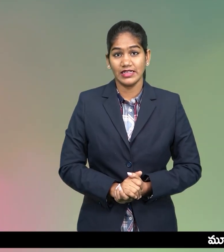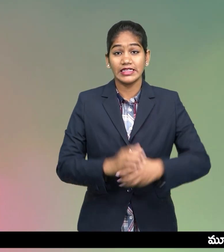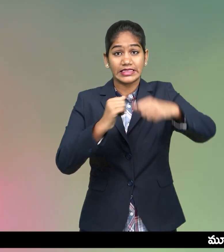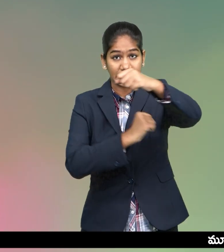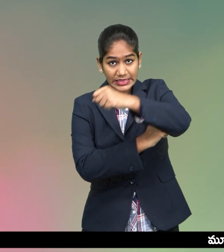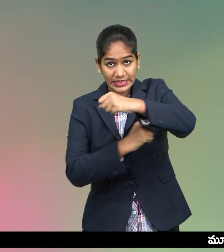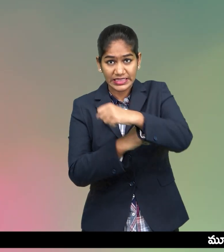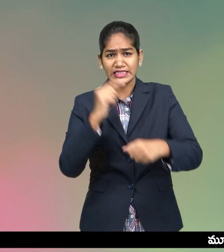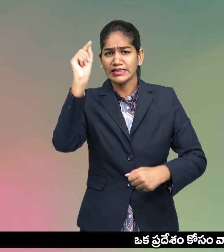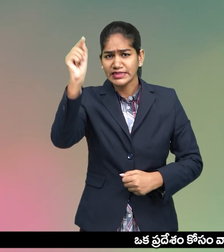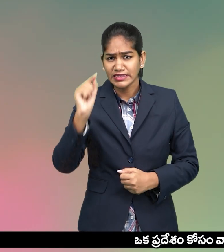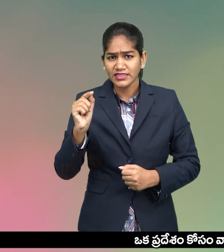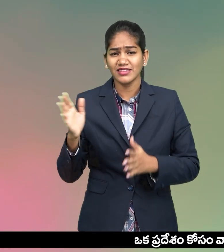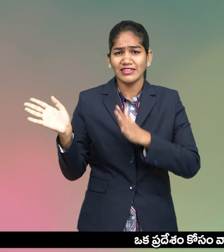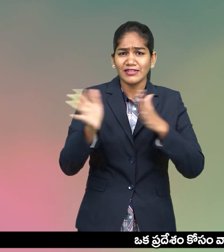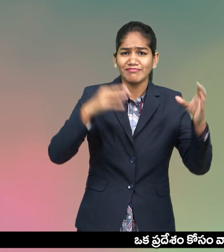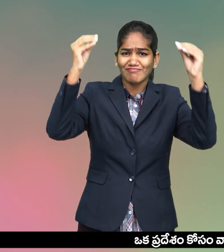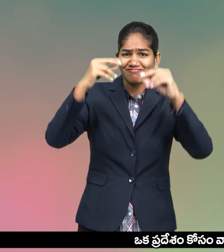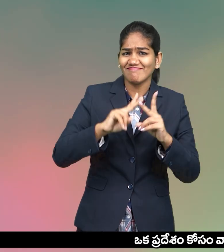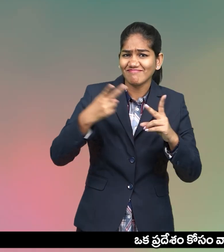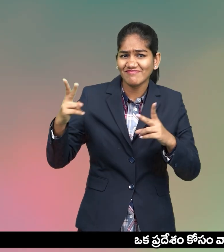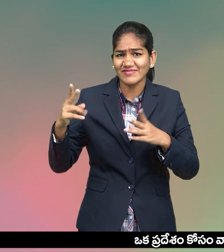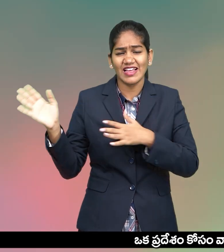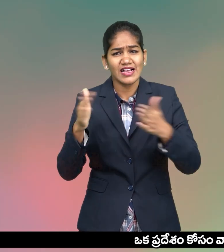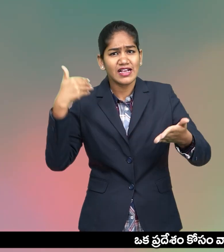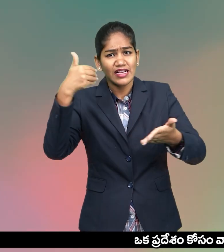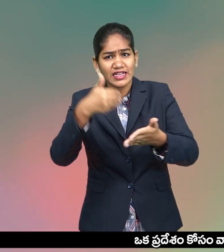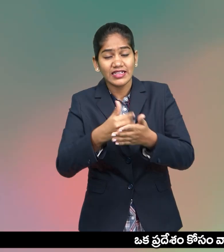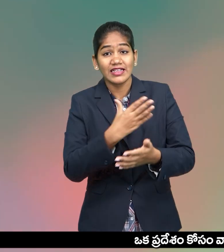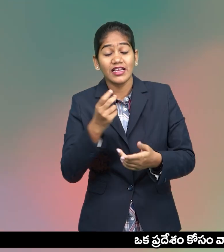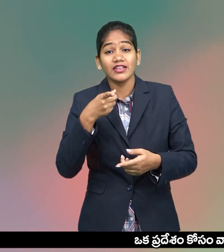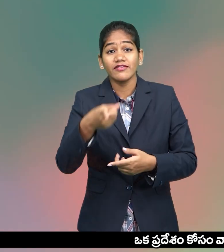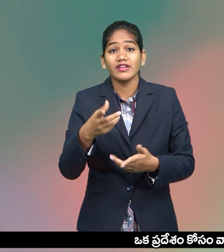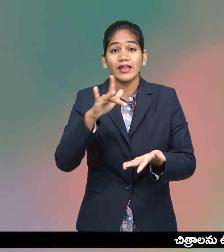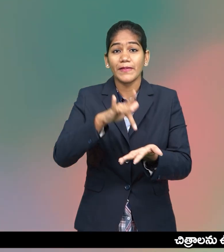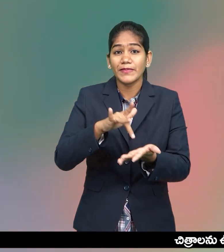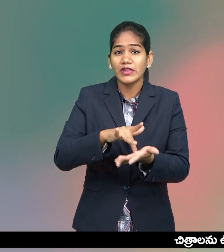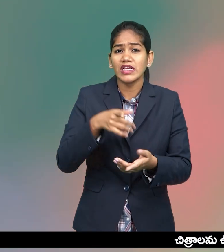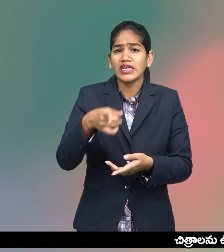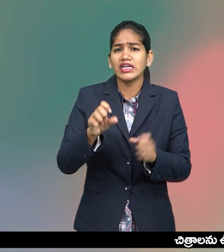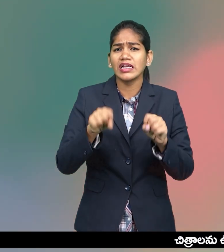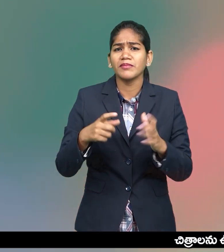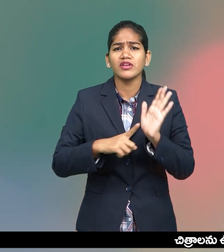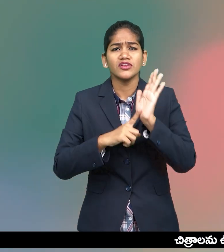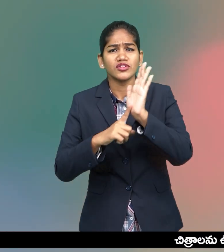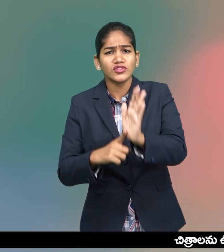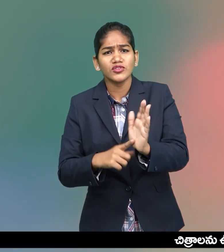మూలకాల నమూనా ఒక ప్రదేశం కోసం వాతావరణం మరియు వాతావరణం చిత్రాలను ఉపయోగించి